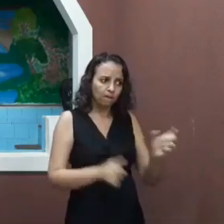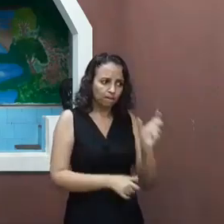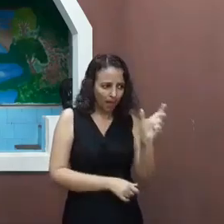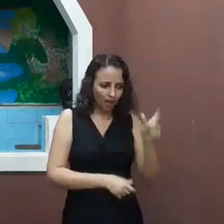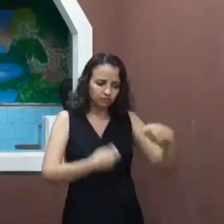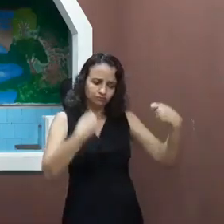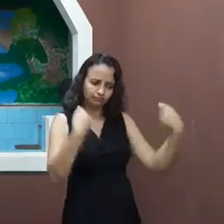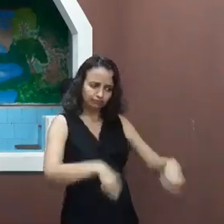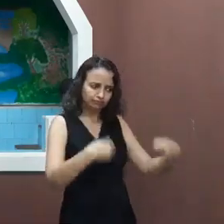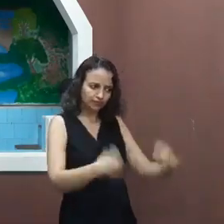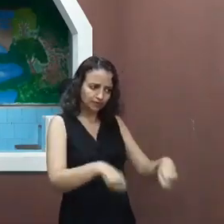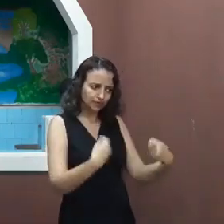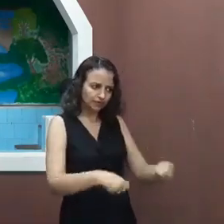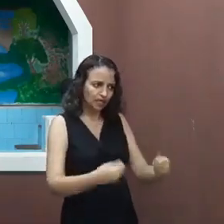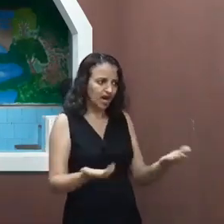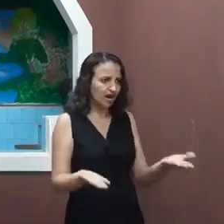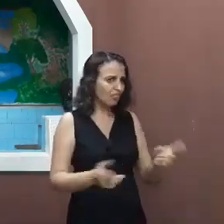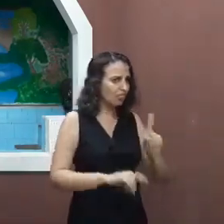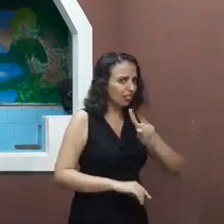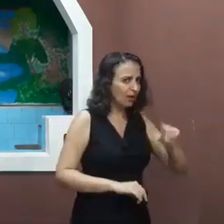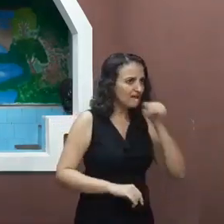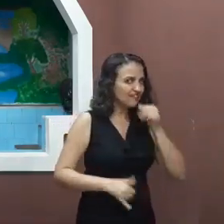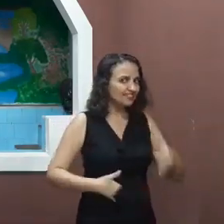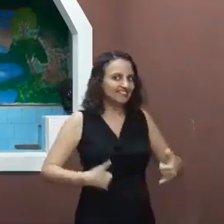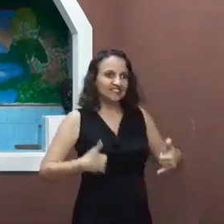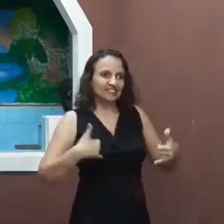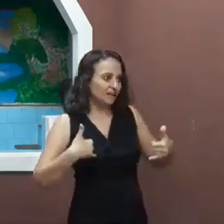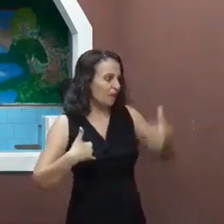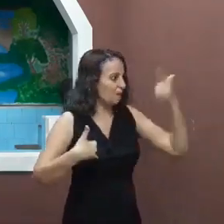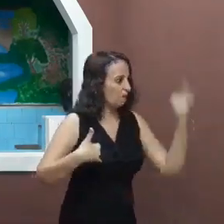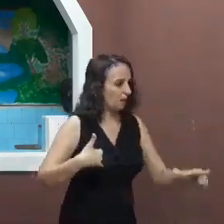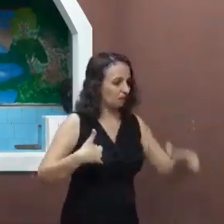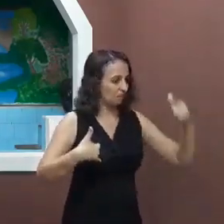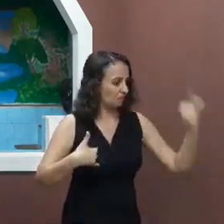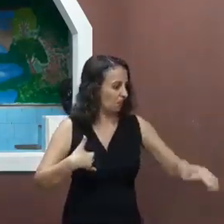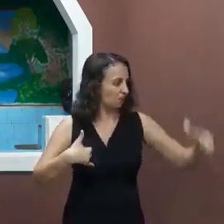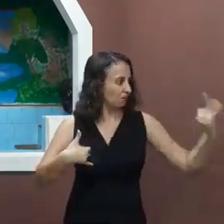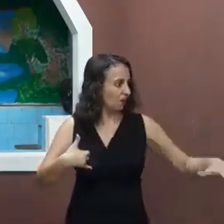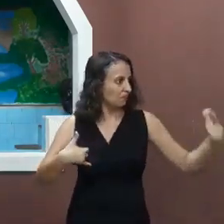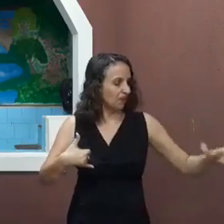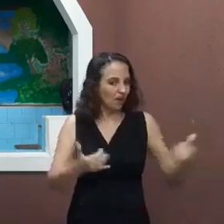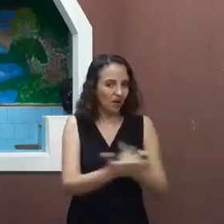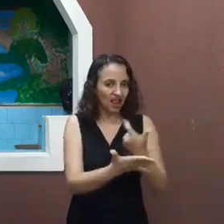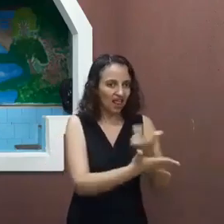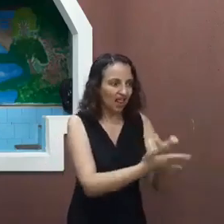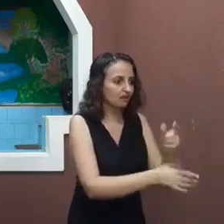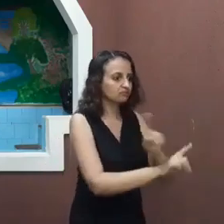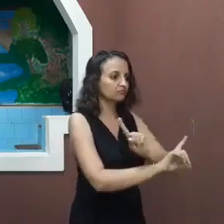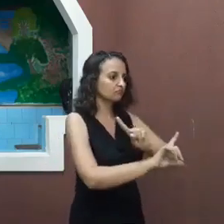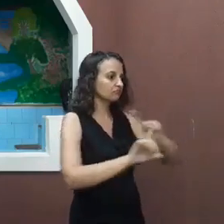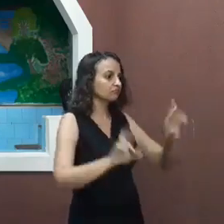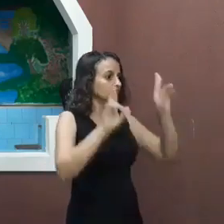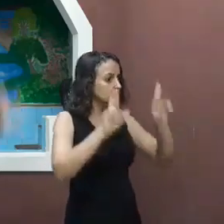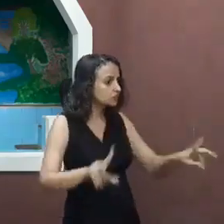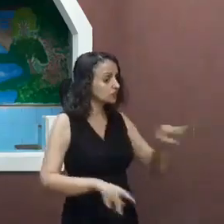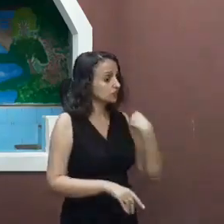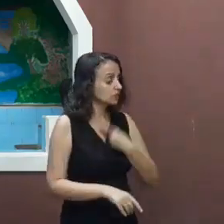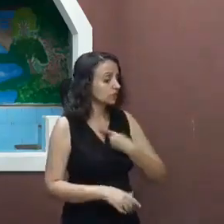porque a Bíblia não fala luxo. Mas nós precisamos ter uma condição de dividir, de compartilhar,